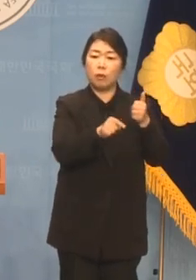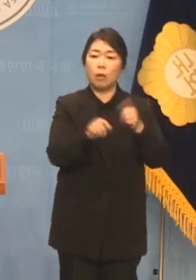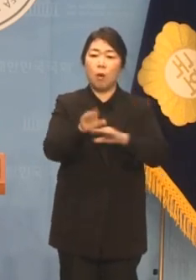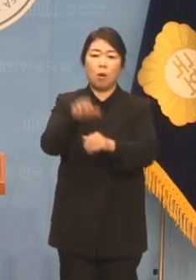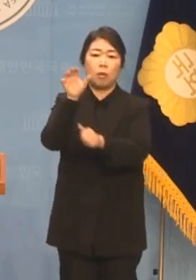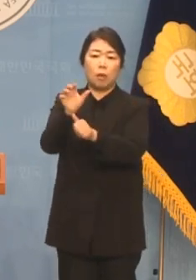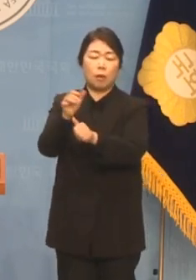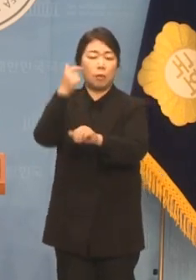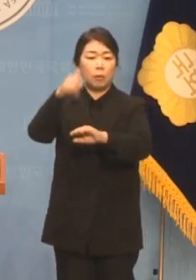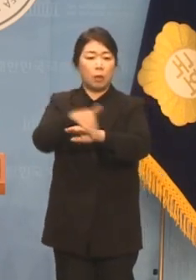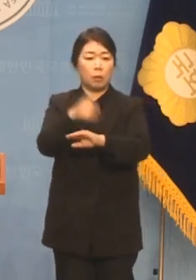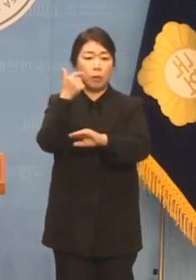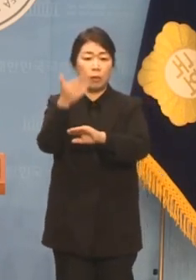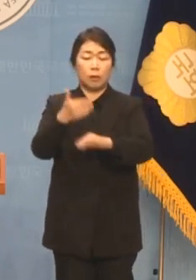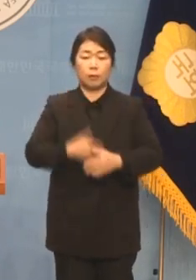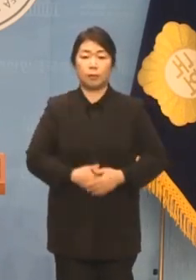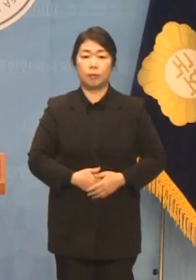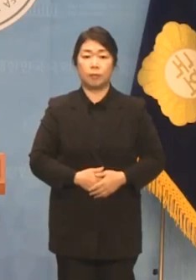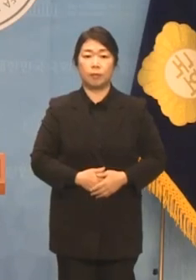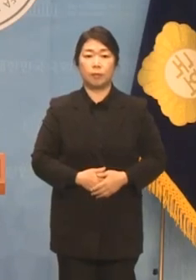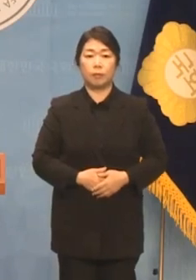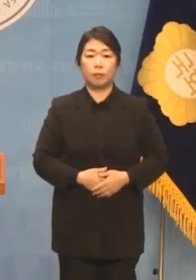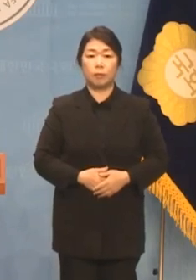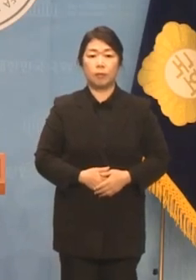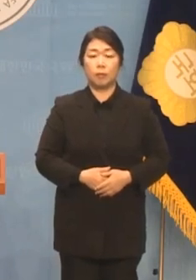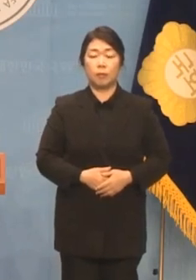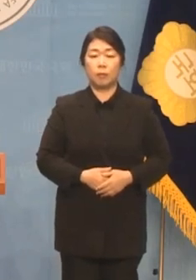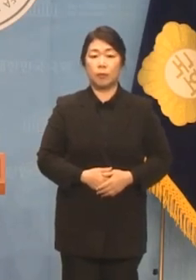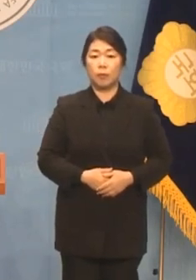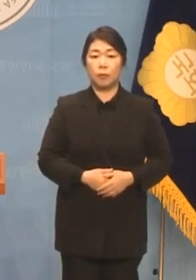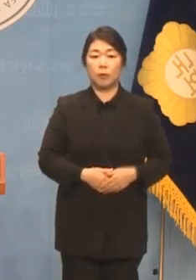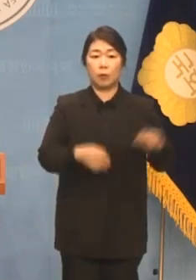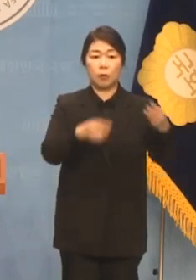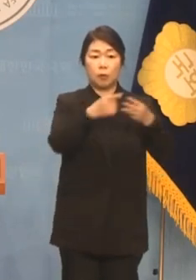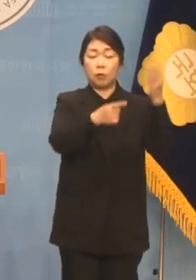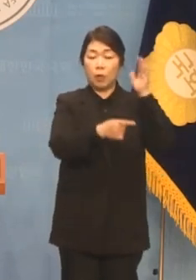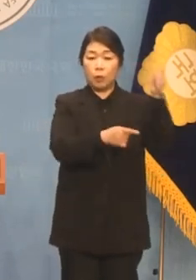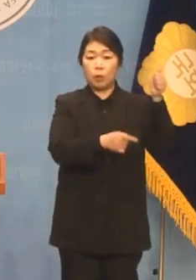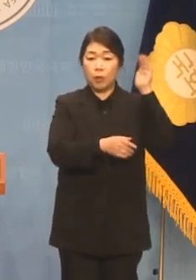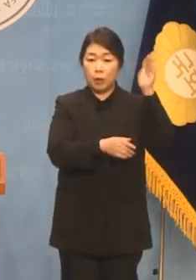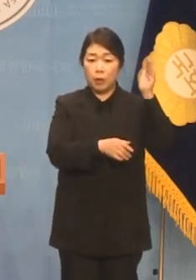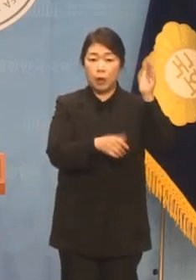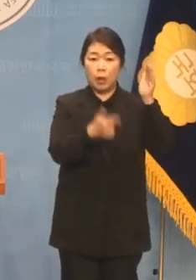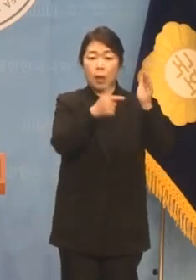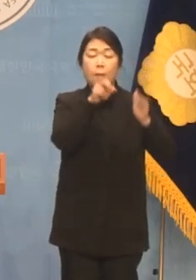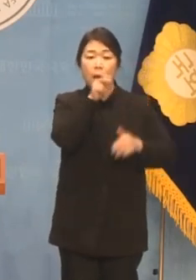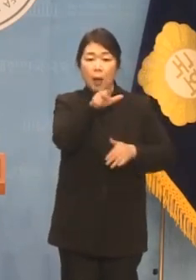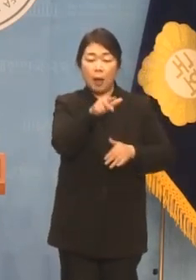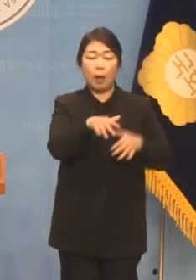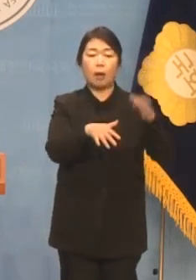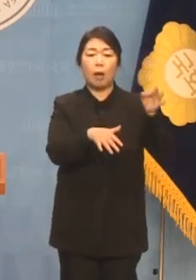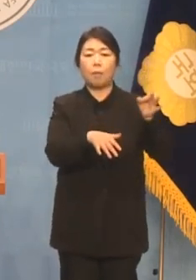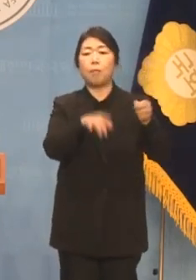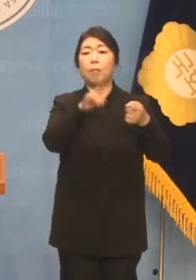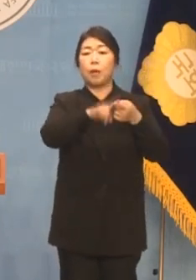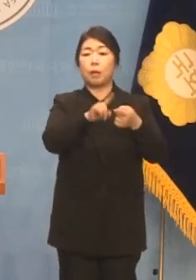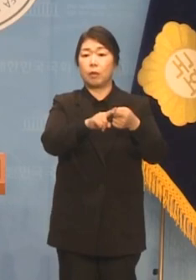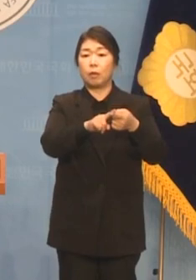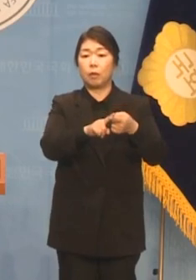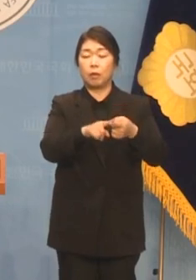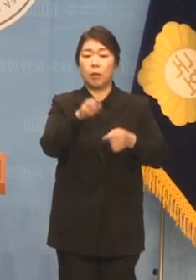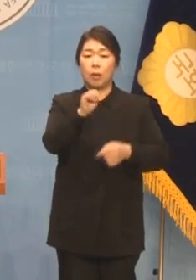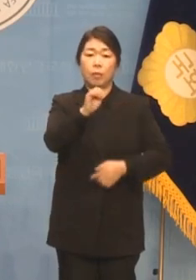겁니까 22일 기준 선거방송 심의위원회가 심의한 15건 가운데 법정 제재한